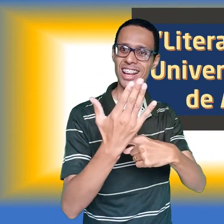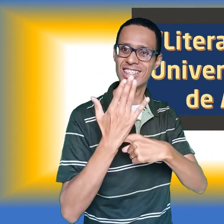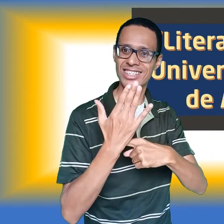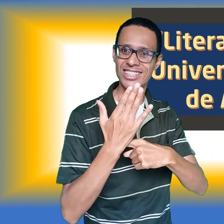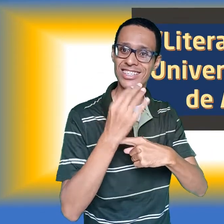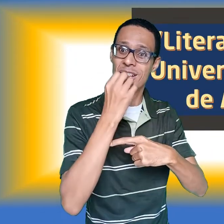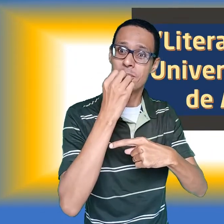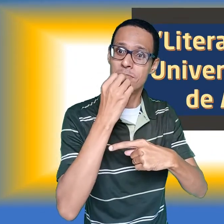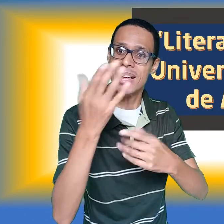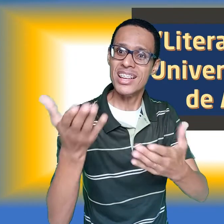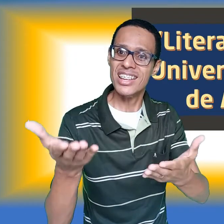como colaborador!